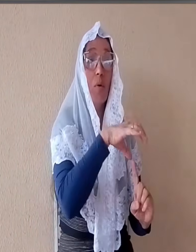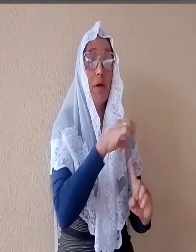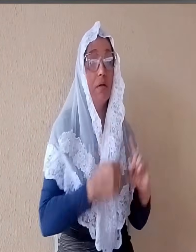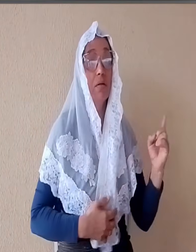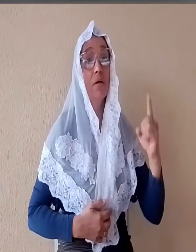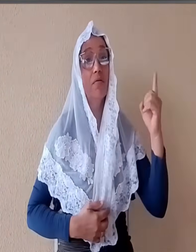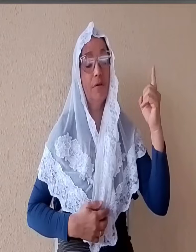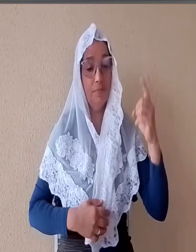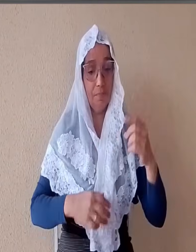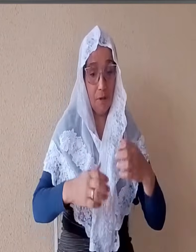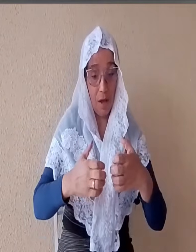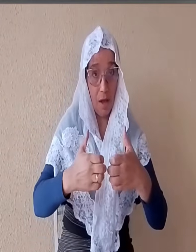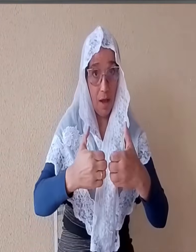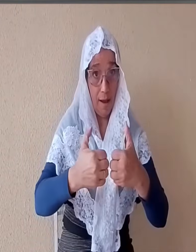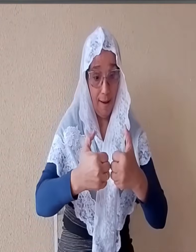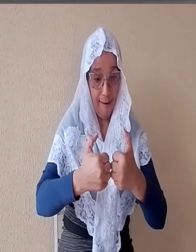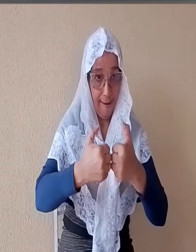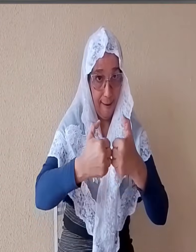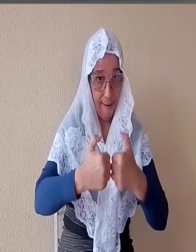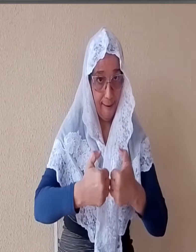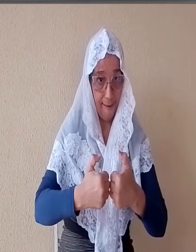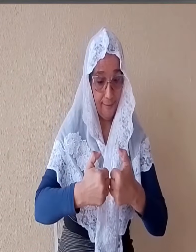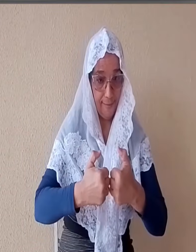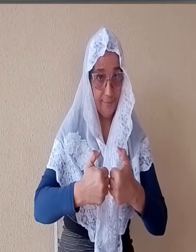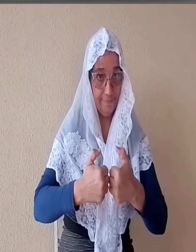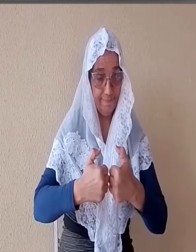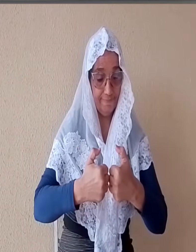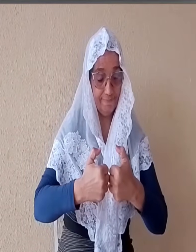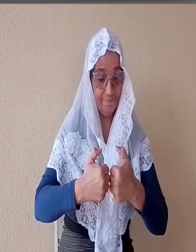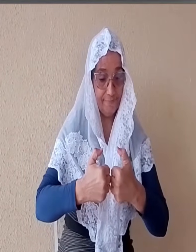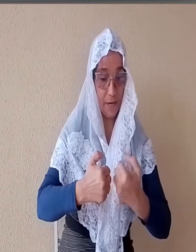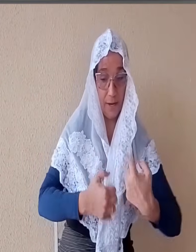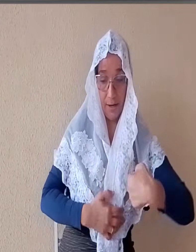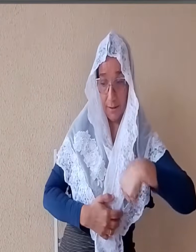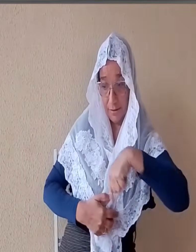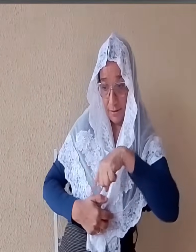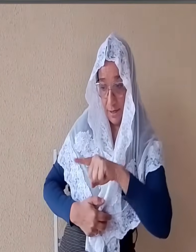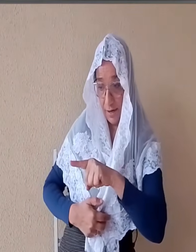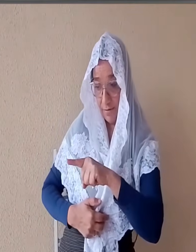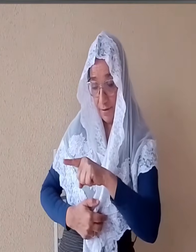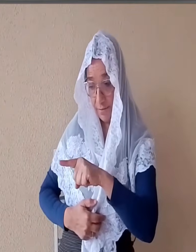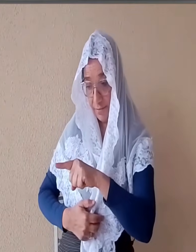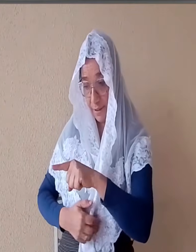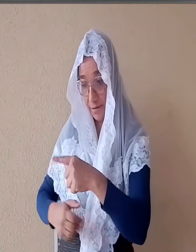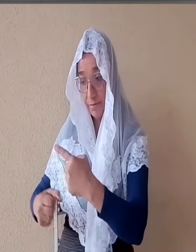Vamos ler a partir do versículo 4.